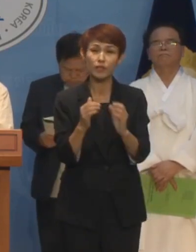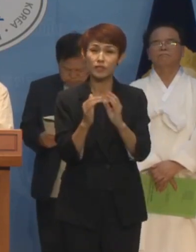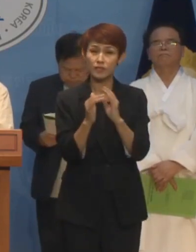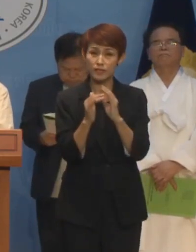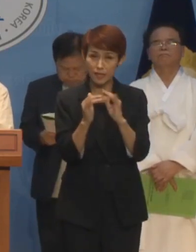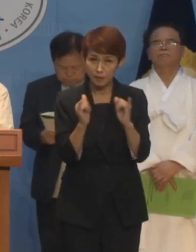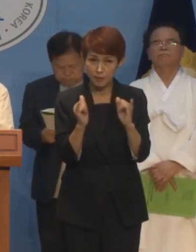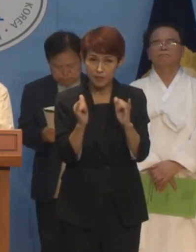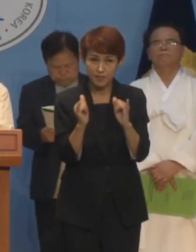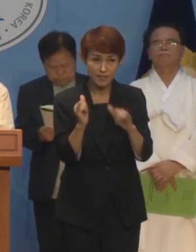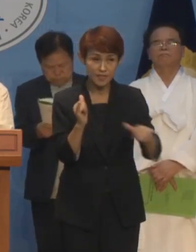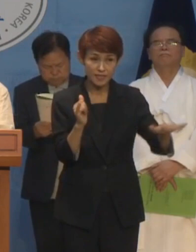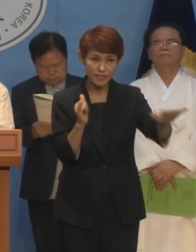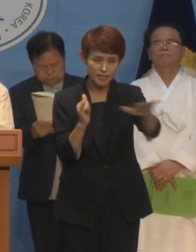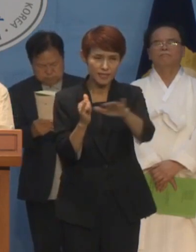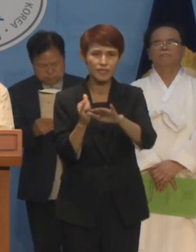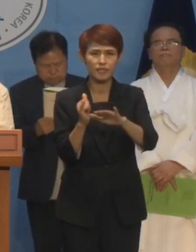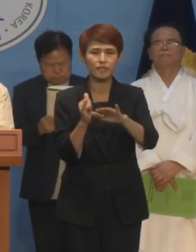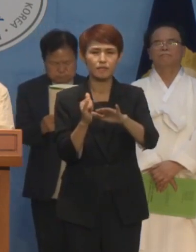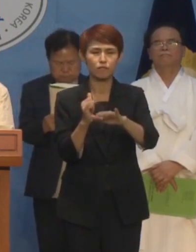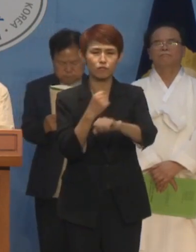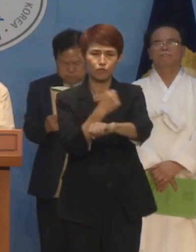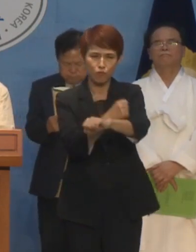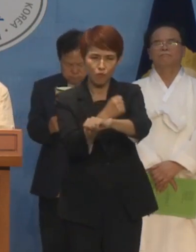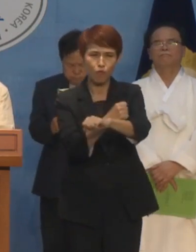그 대상으로 포함시켜야 한다.